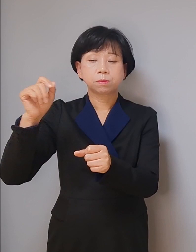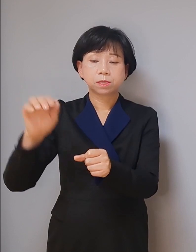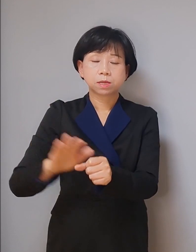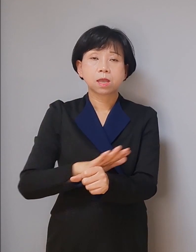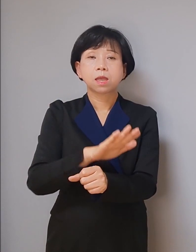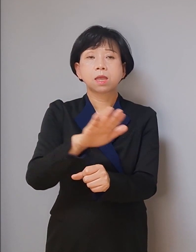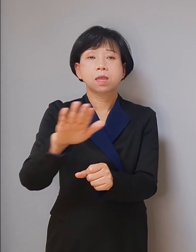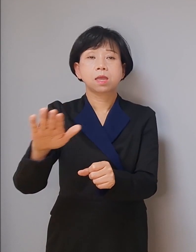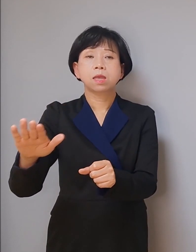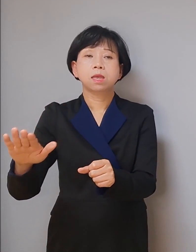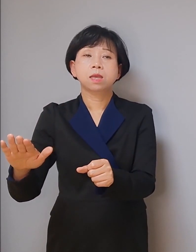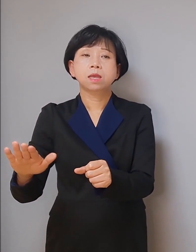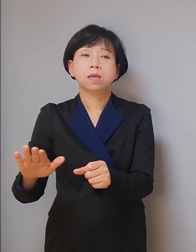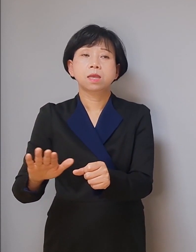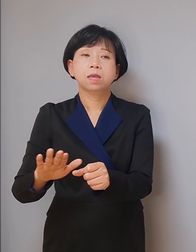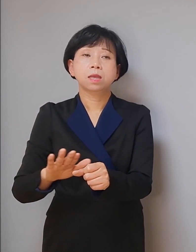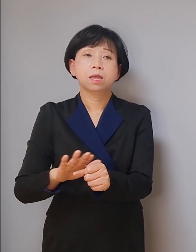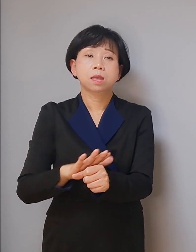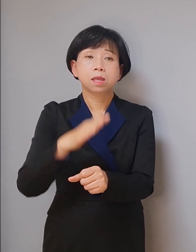자비의